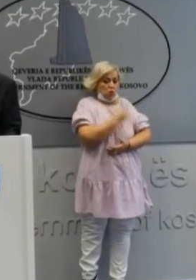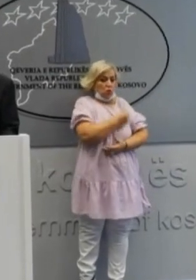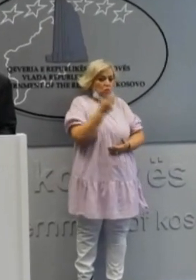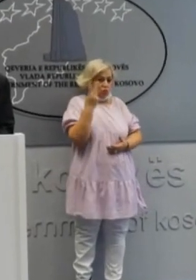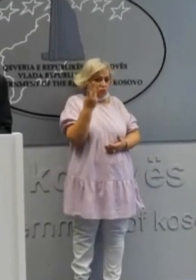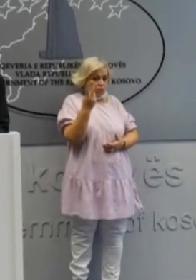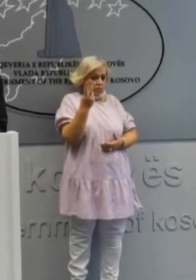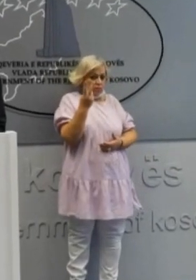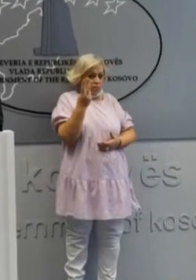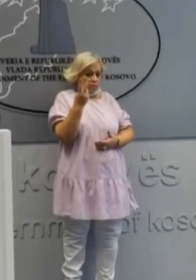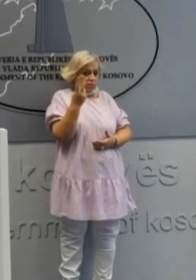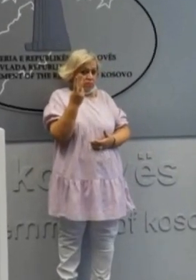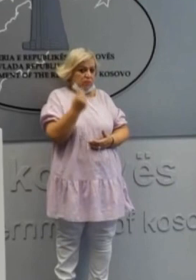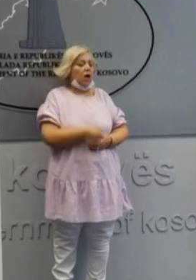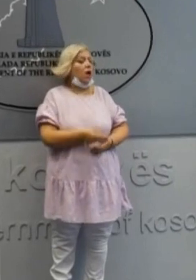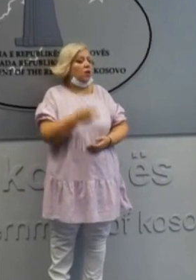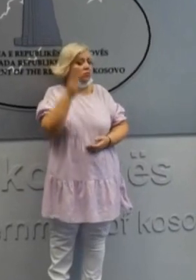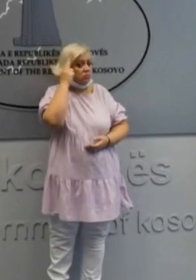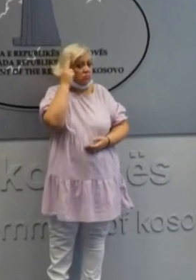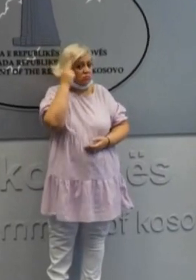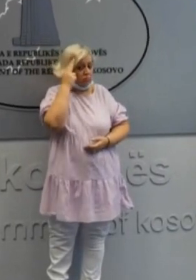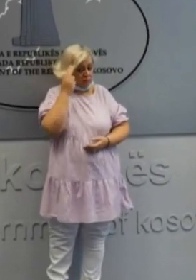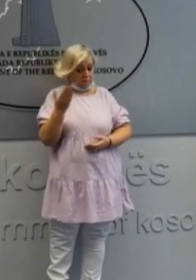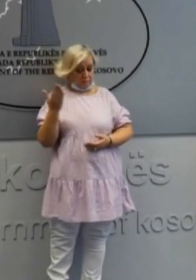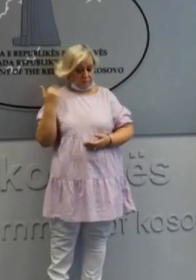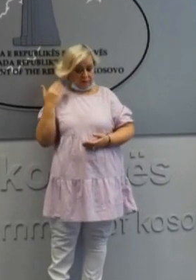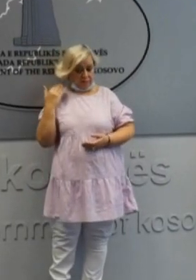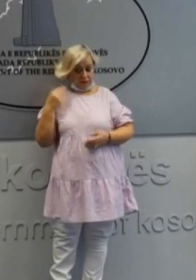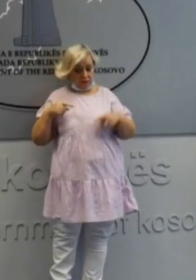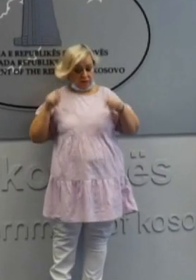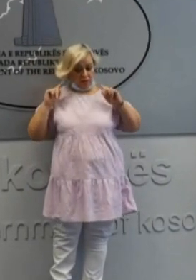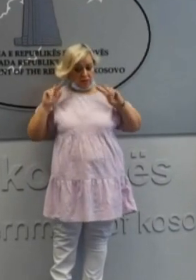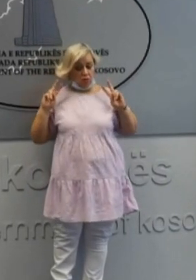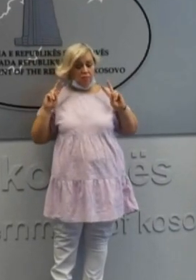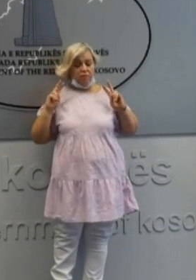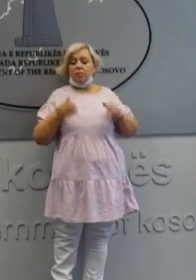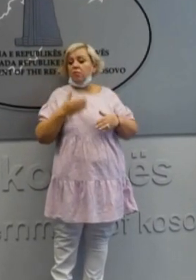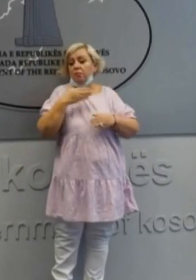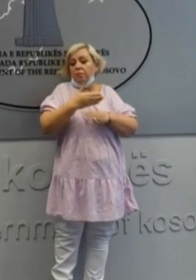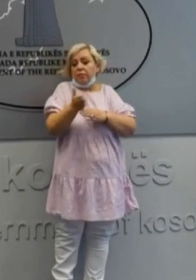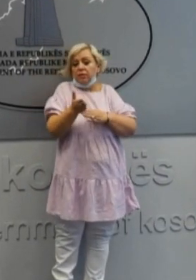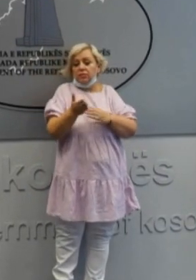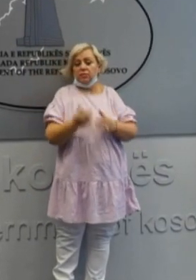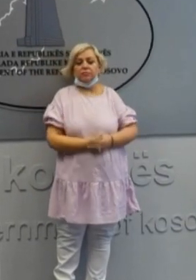dozat e vaksinës. A keni një uria, ka ndodhë para se me i bo dy avë apo pas?